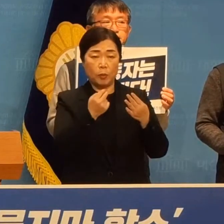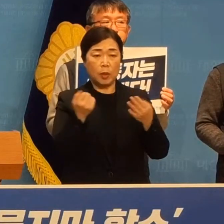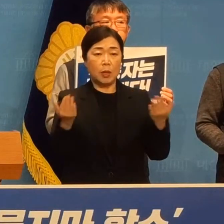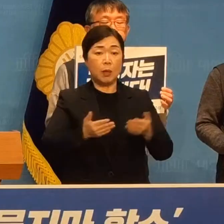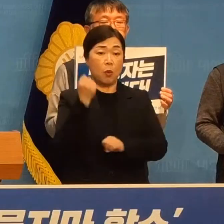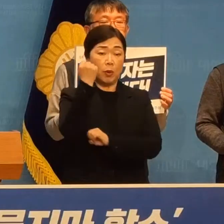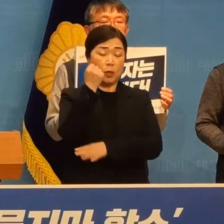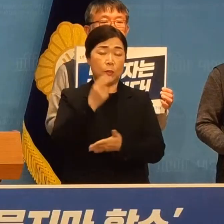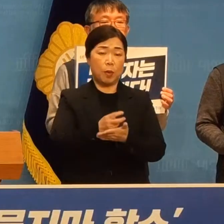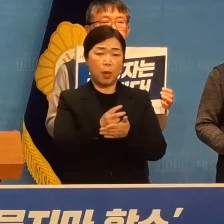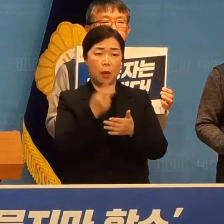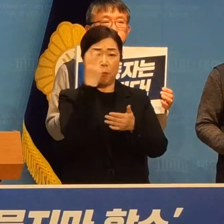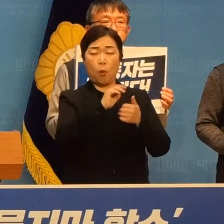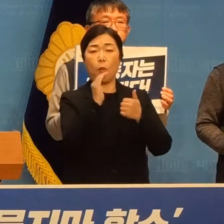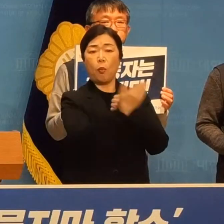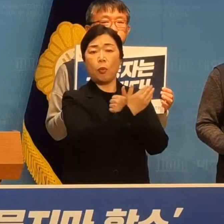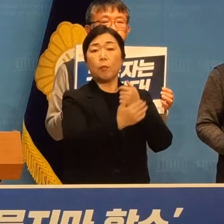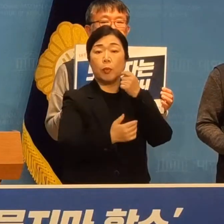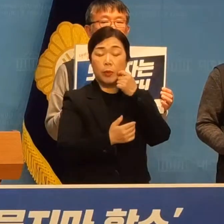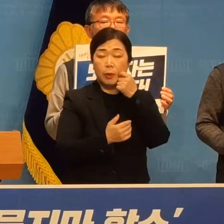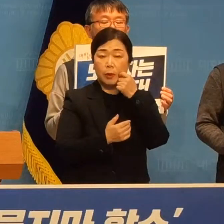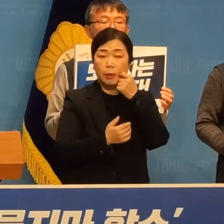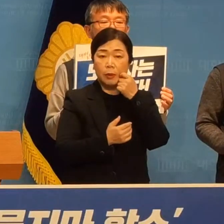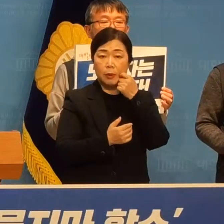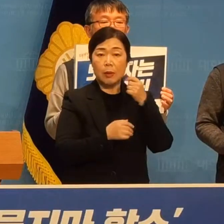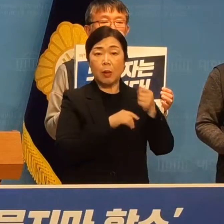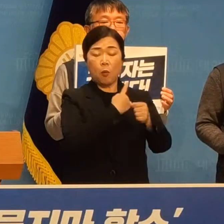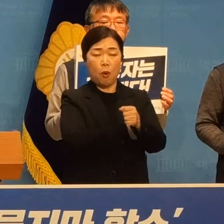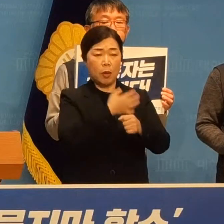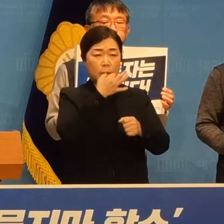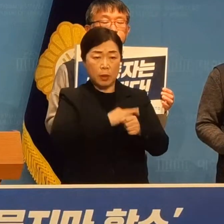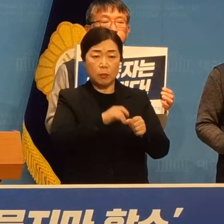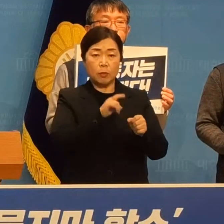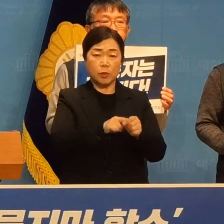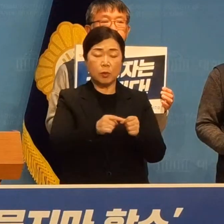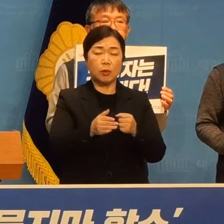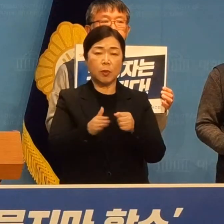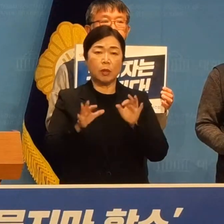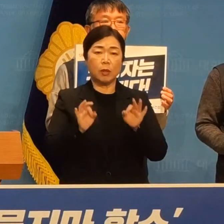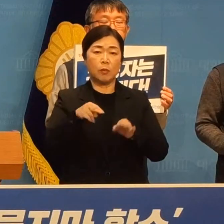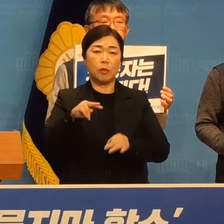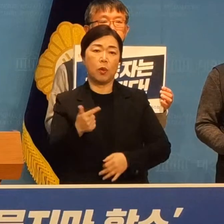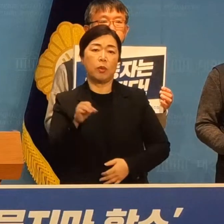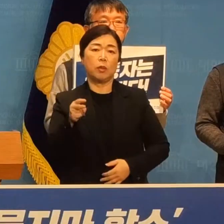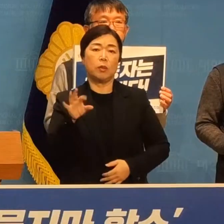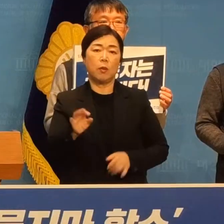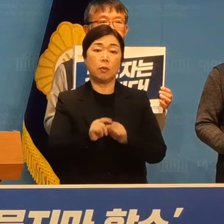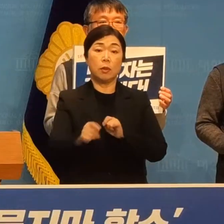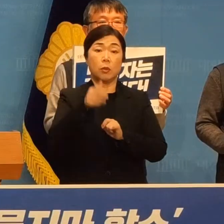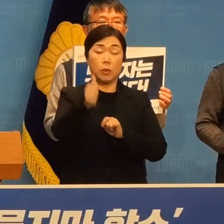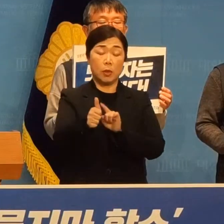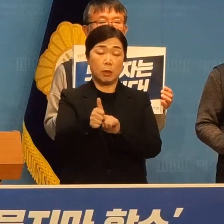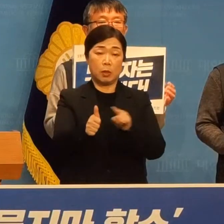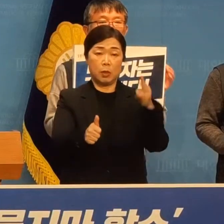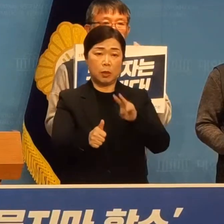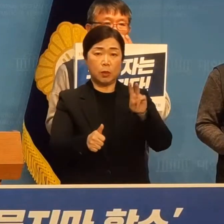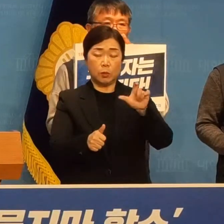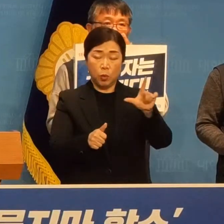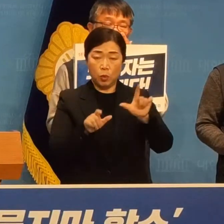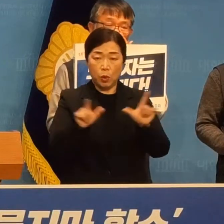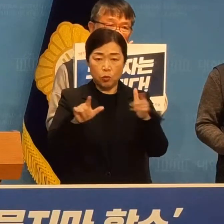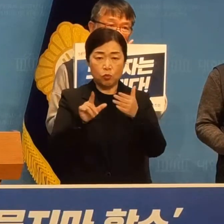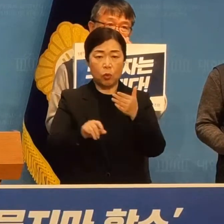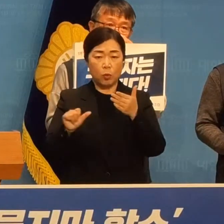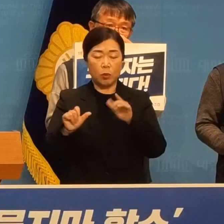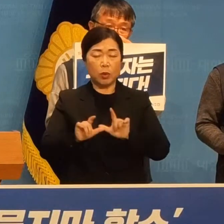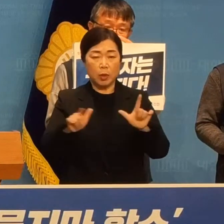보호를 받지 못하는 카마스터들의 권익을 위해 김선영 지회장님은 2015년 9월 전국 자동차